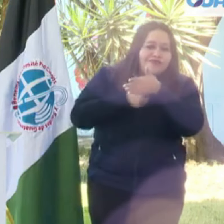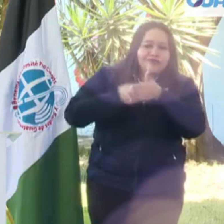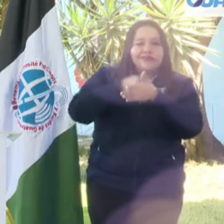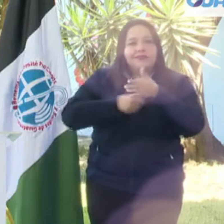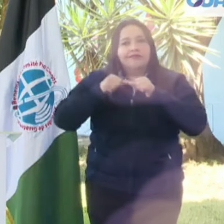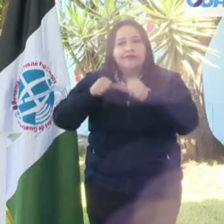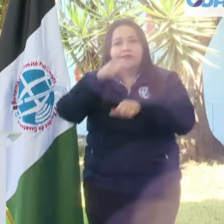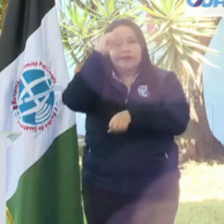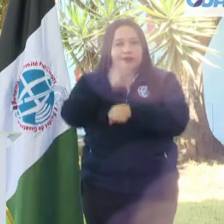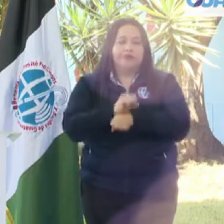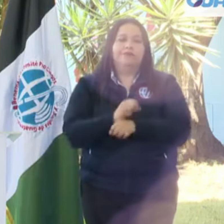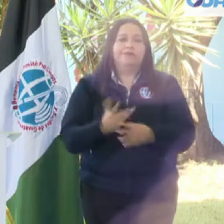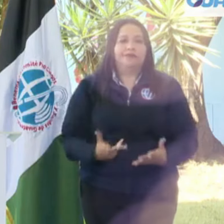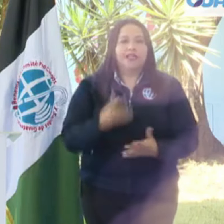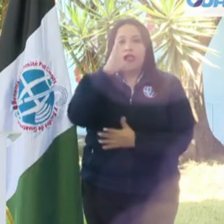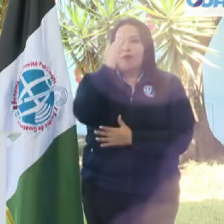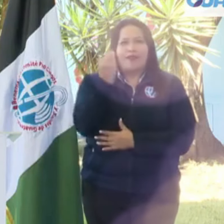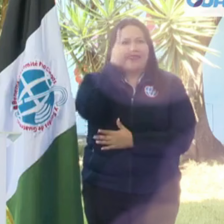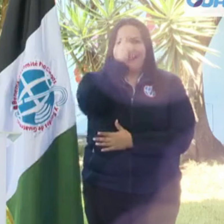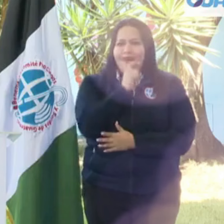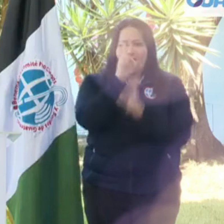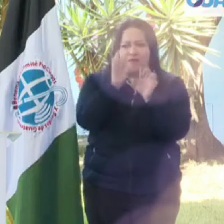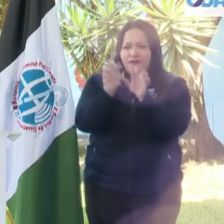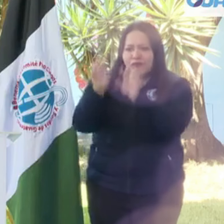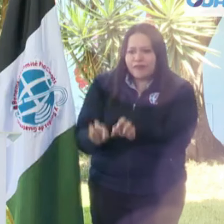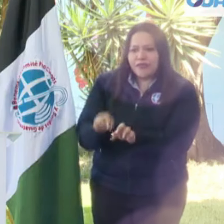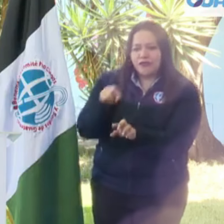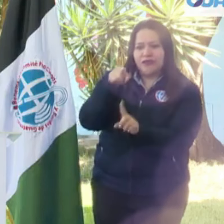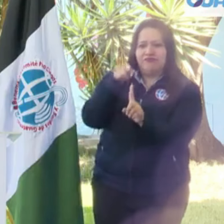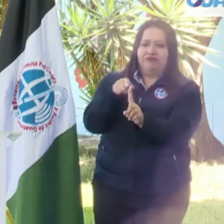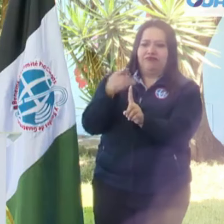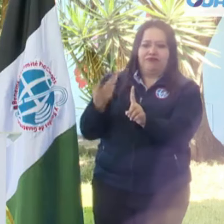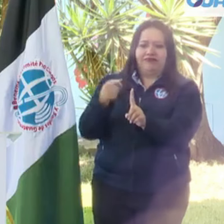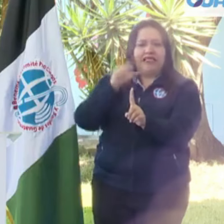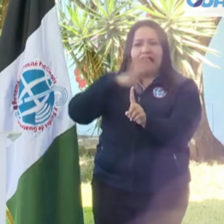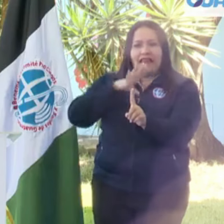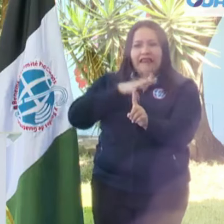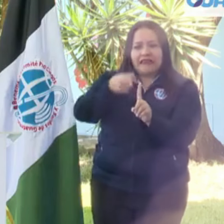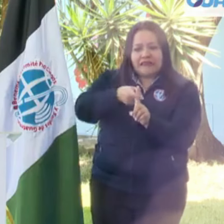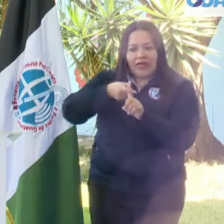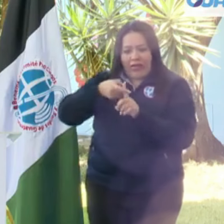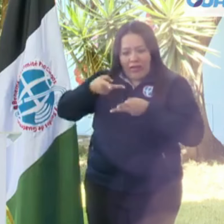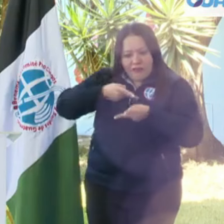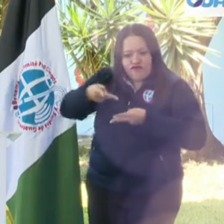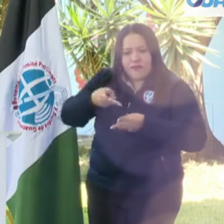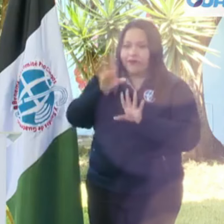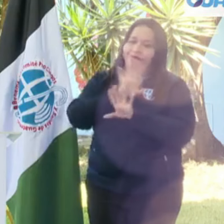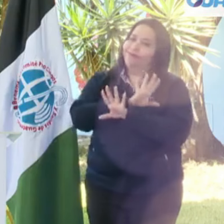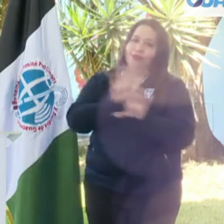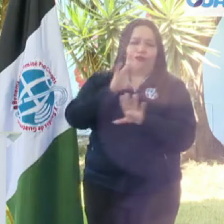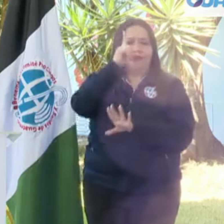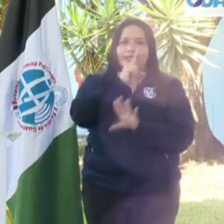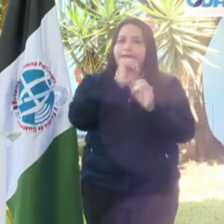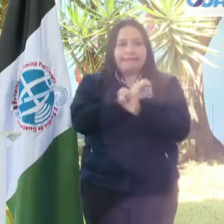grave. Porque ningún ser humano, ninguna persona debe estar a la venta. Ninguna